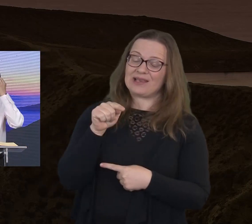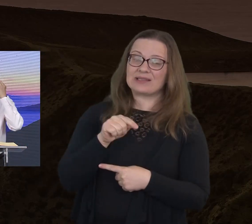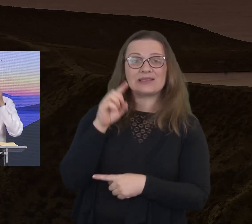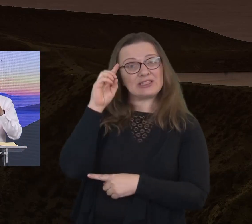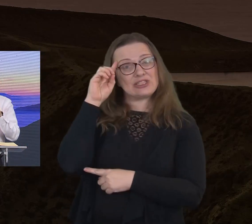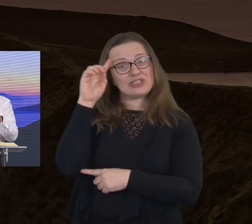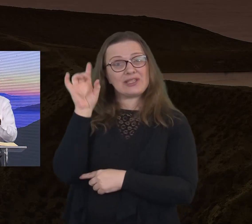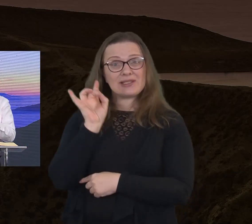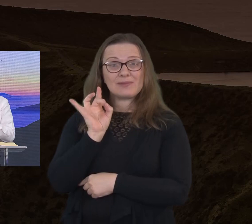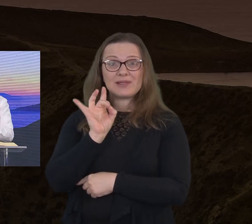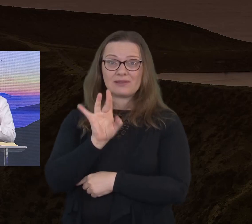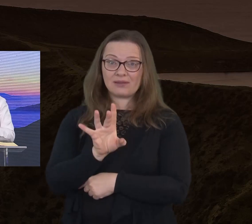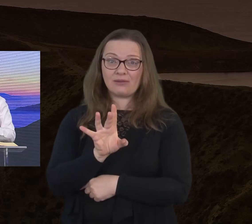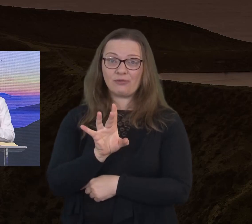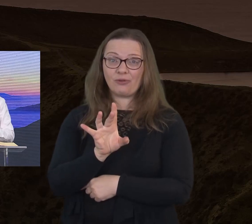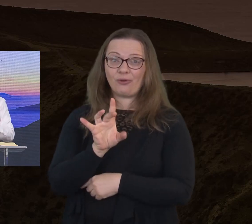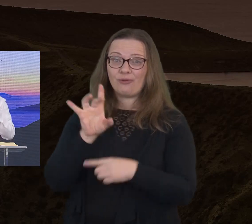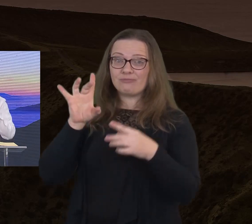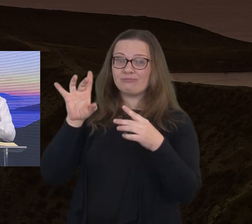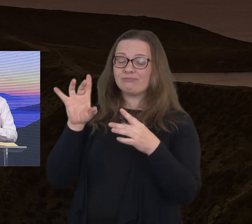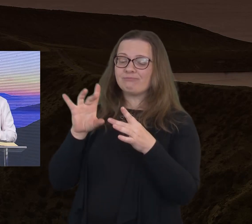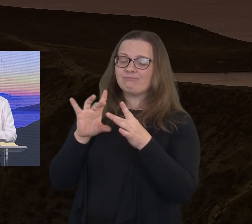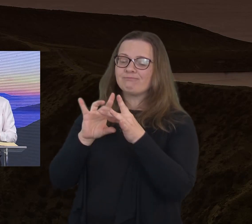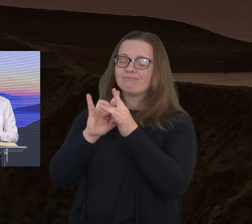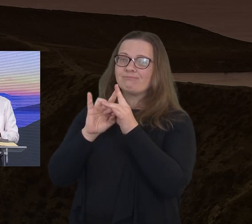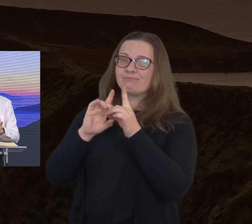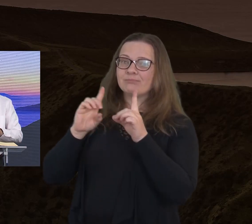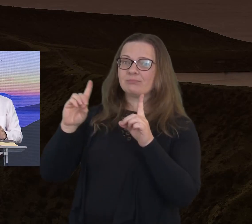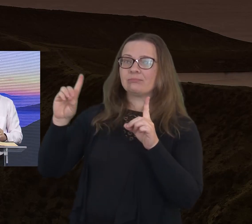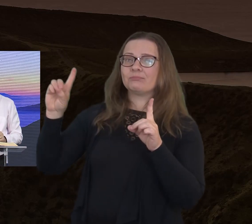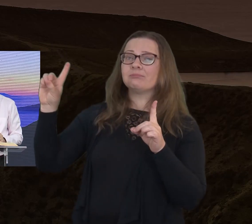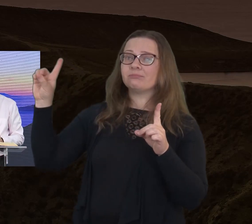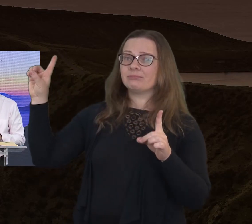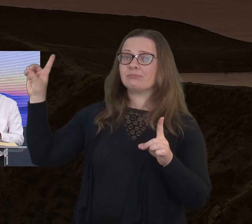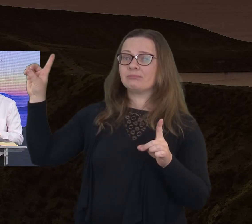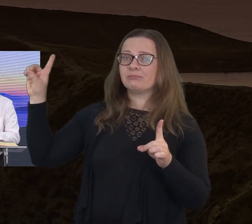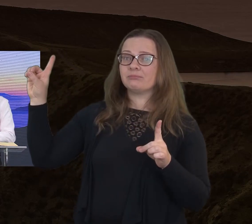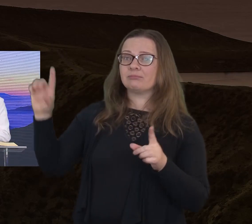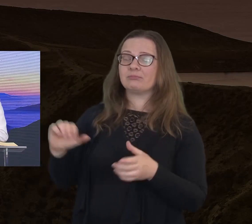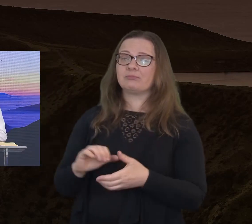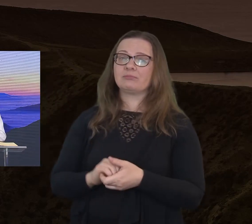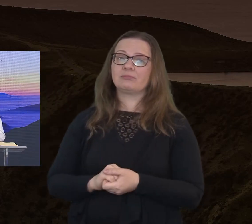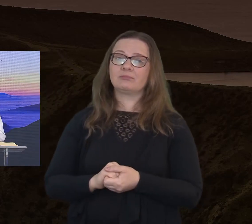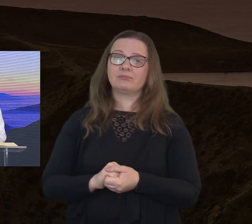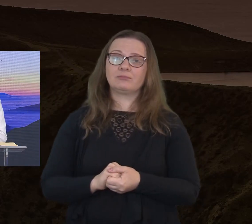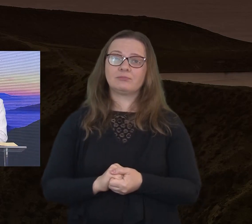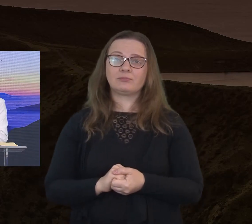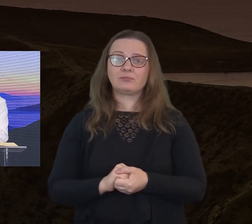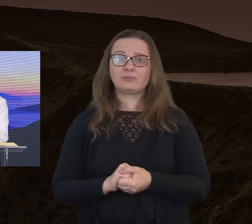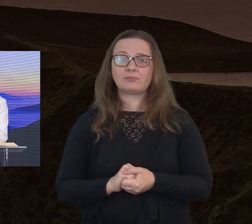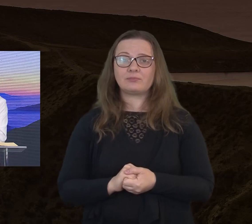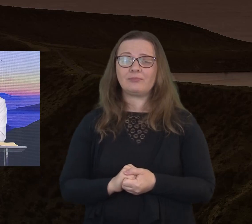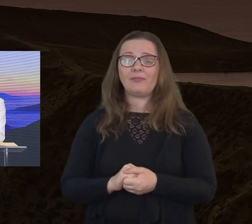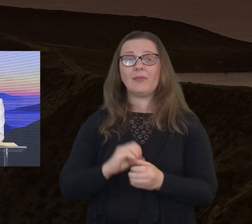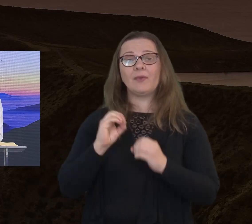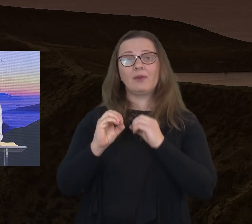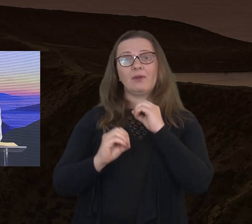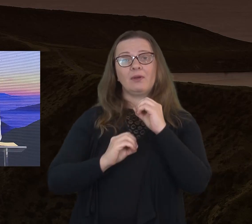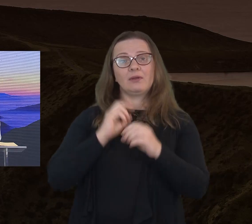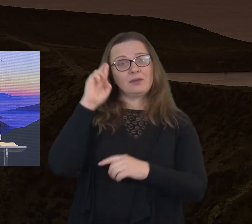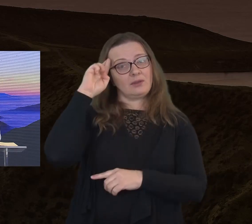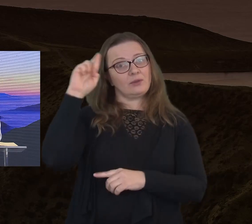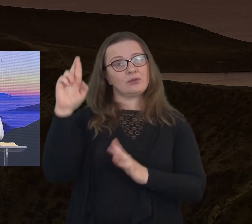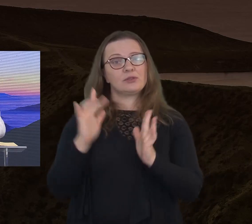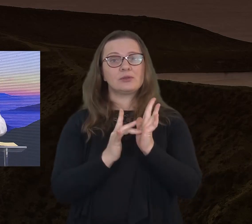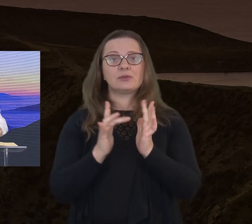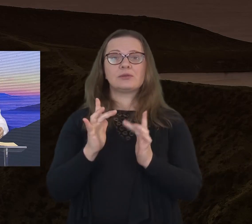né? Então, essa palavra viração do dia é muito importante para nós entendermos. Muito bem. Então, Senhor Jesus.